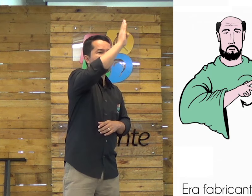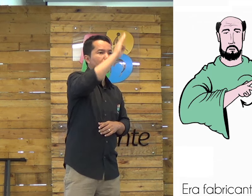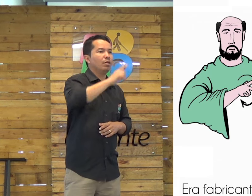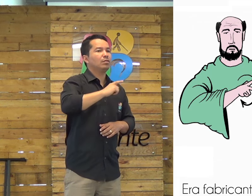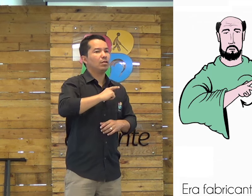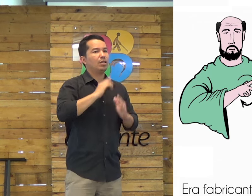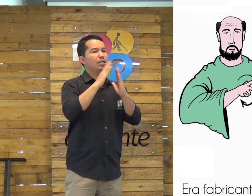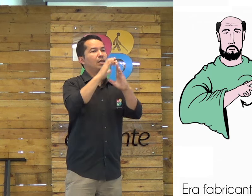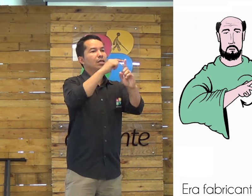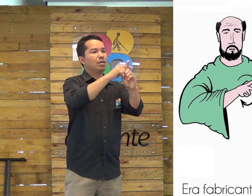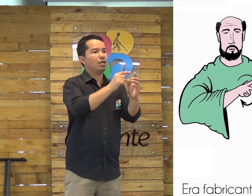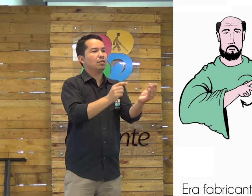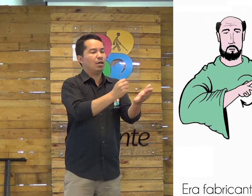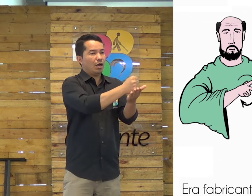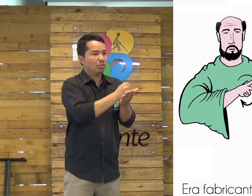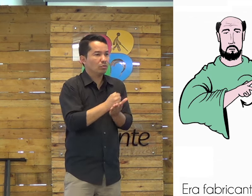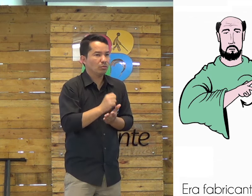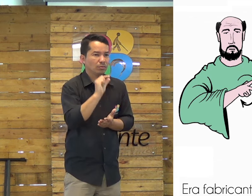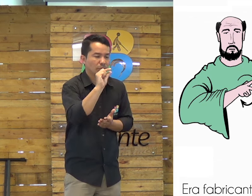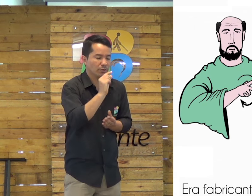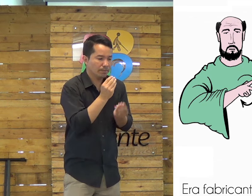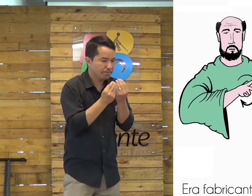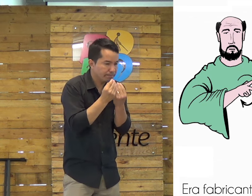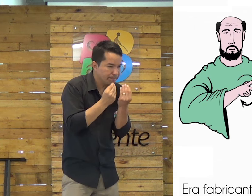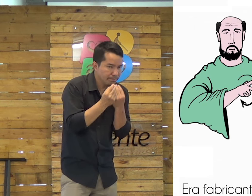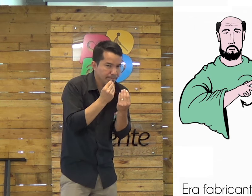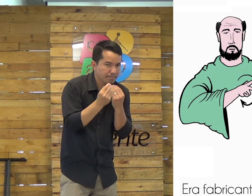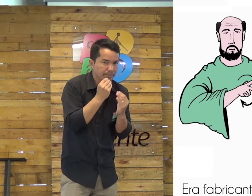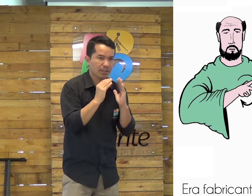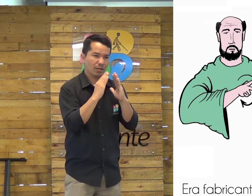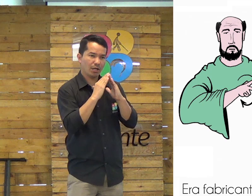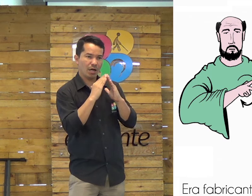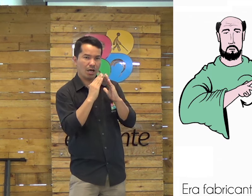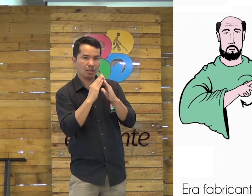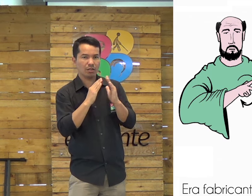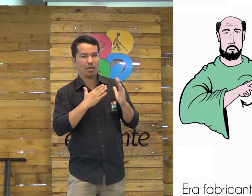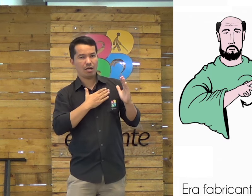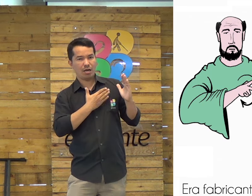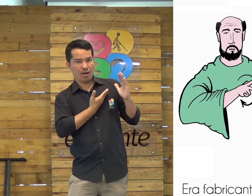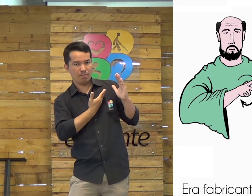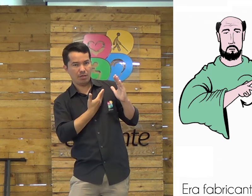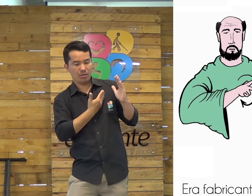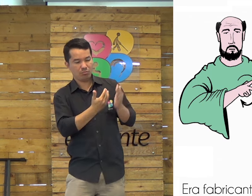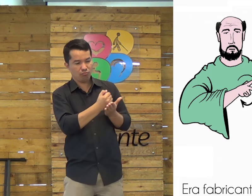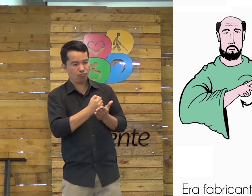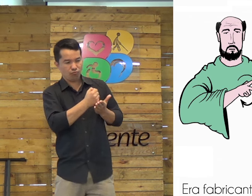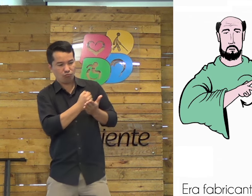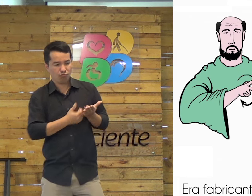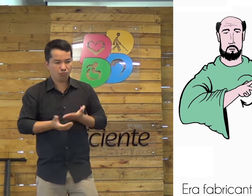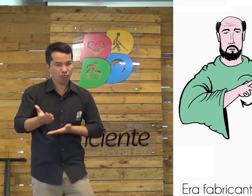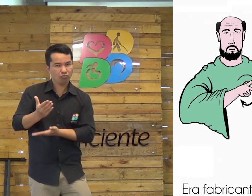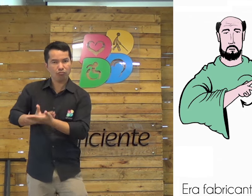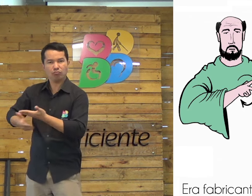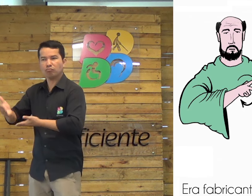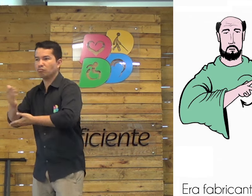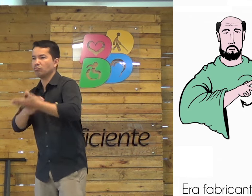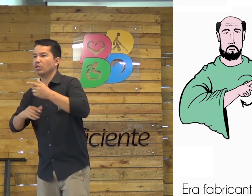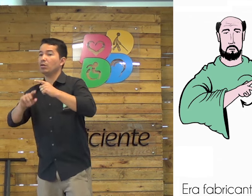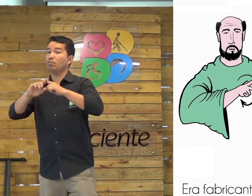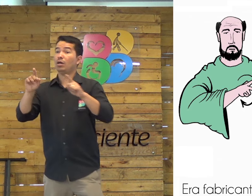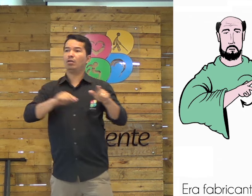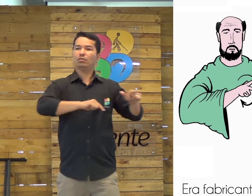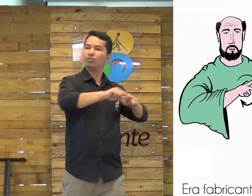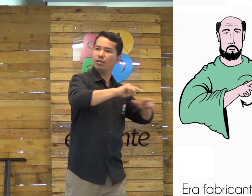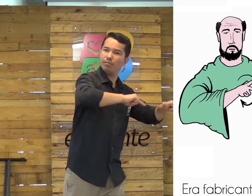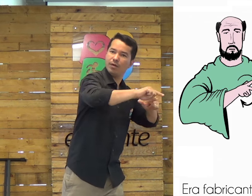Paulo fez as suas viagens, ele tinha meio sustento da igreja, ou na casa de amigos também,